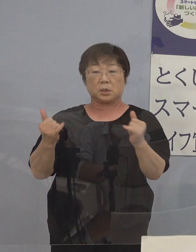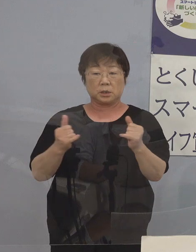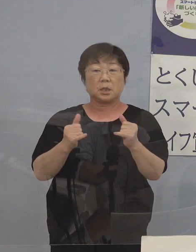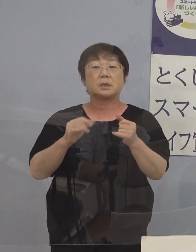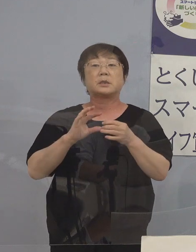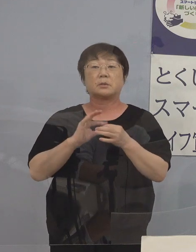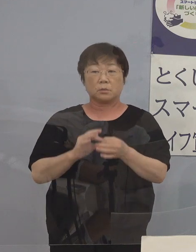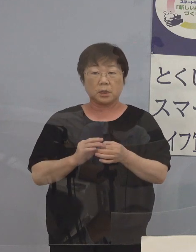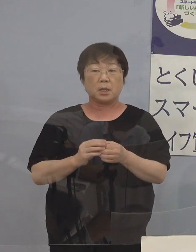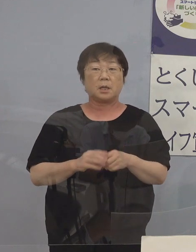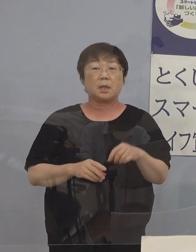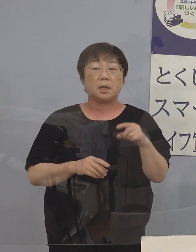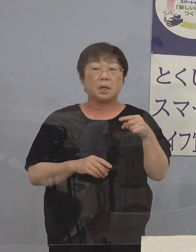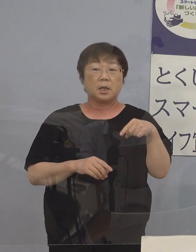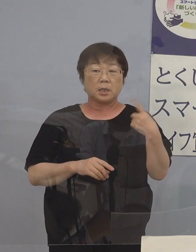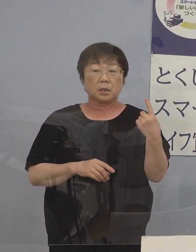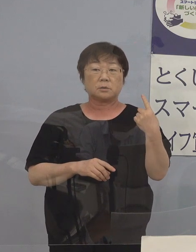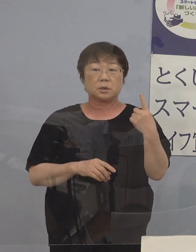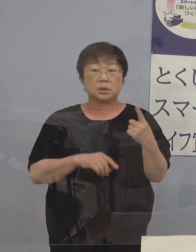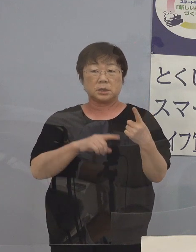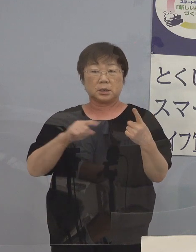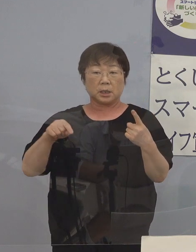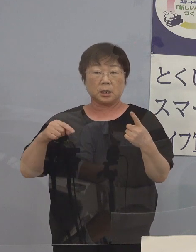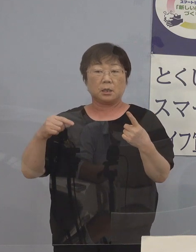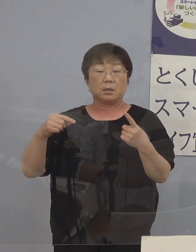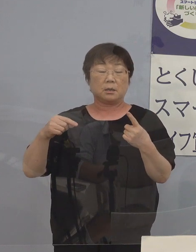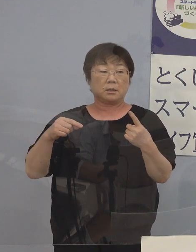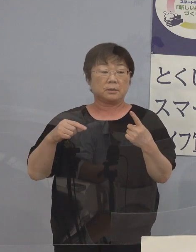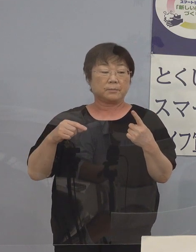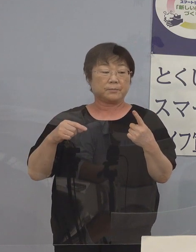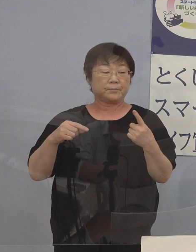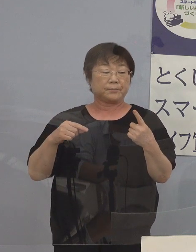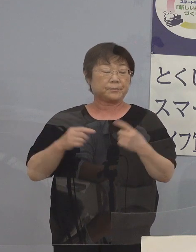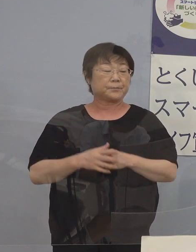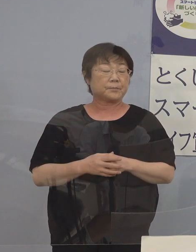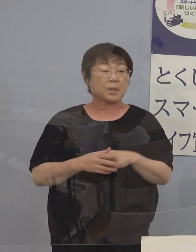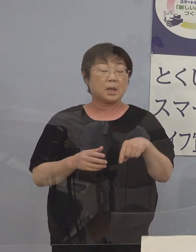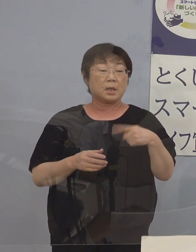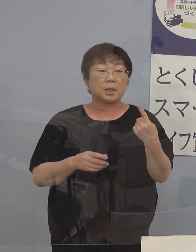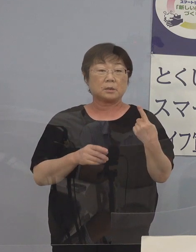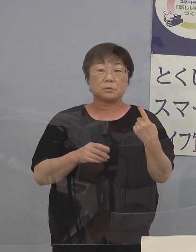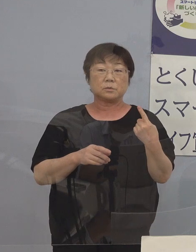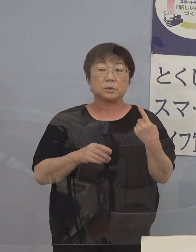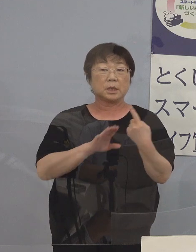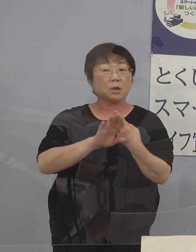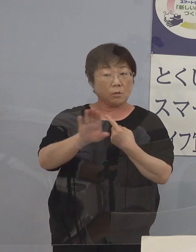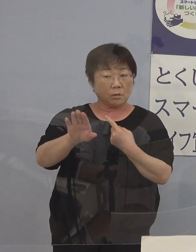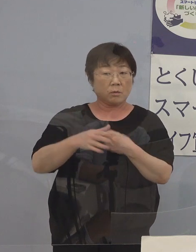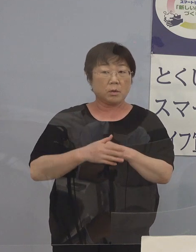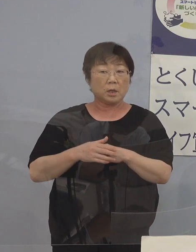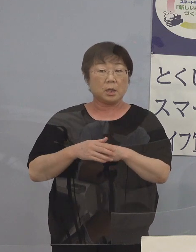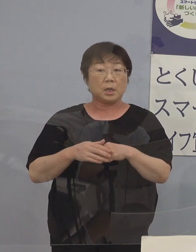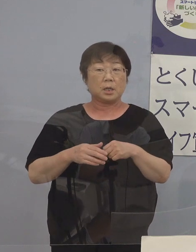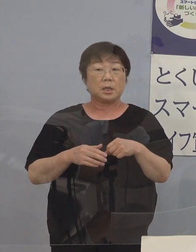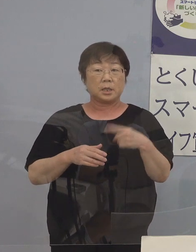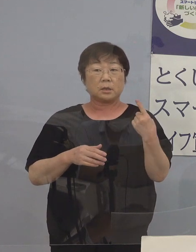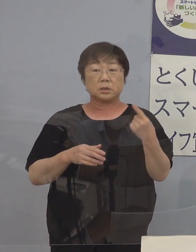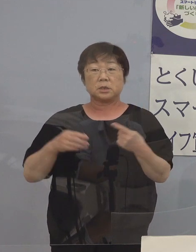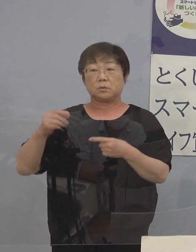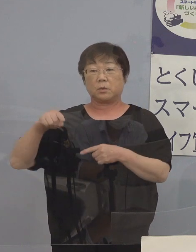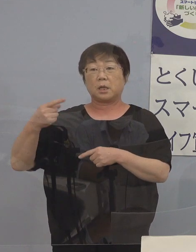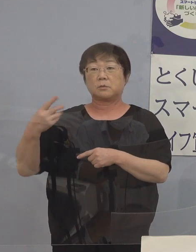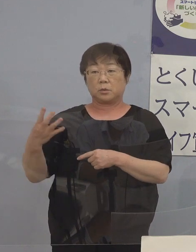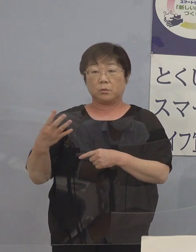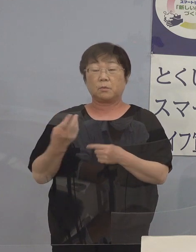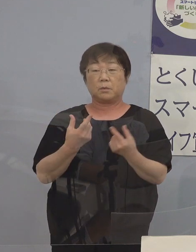ので、100、101、102、103、 そうですね、100だから100以降で、 104は101の関係、 そうです、お互い